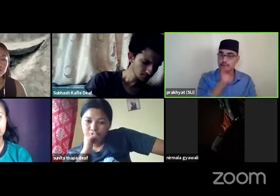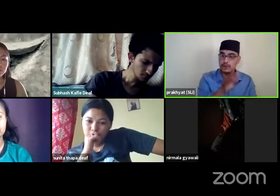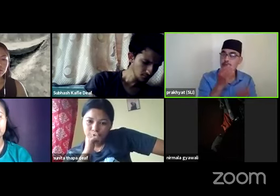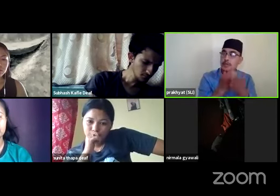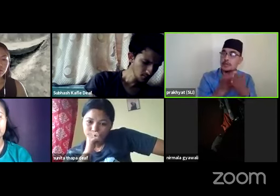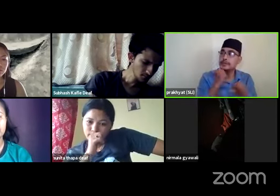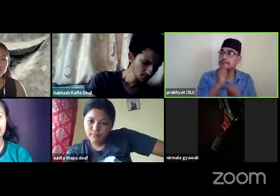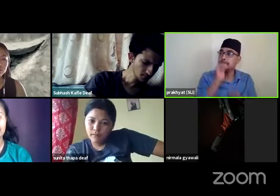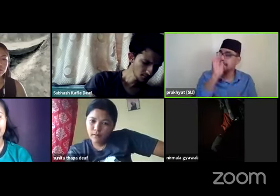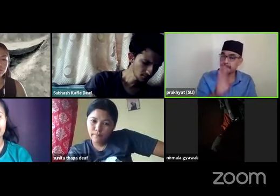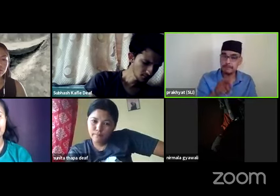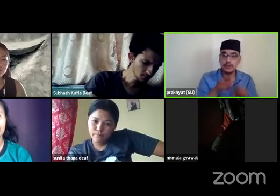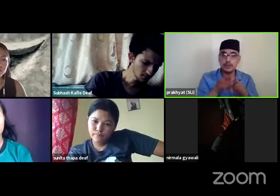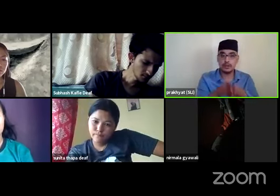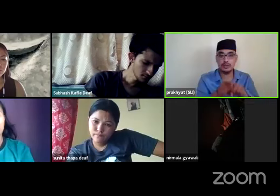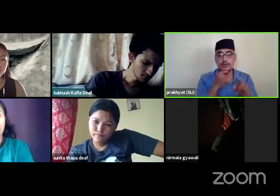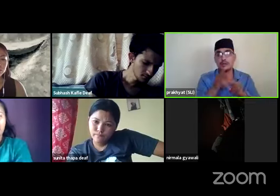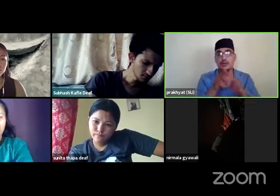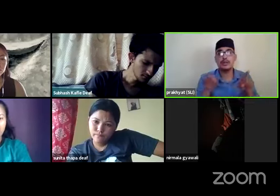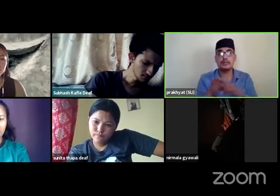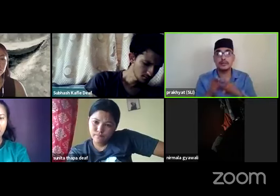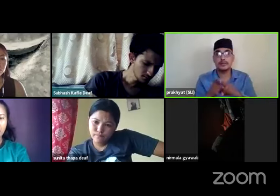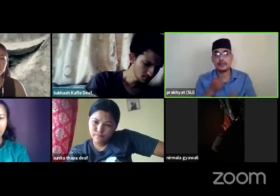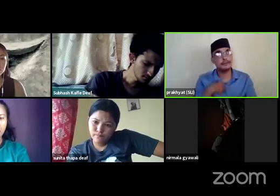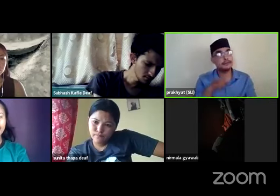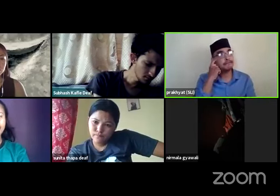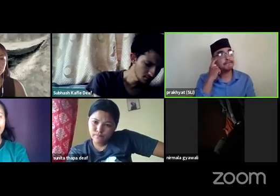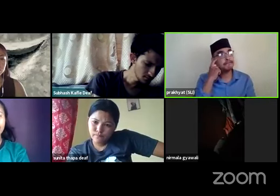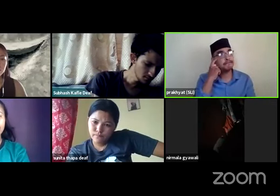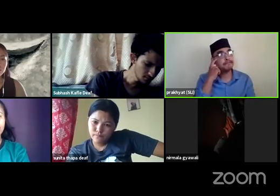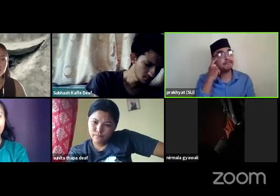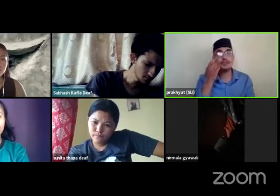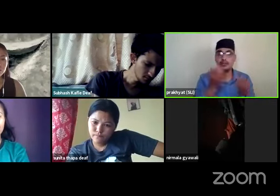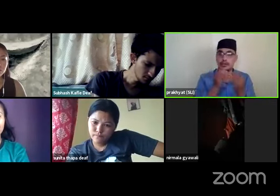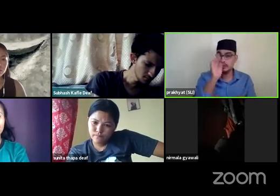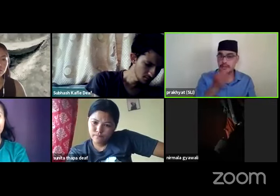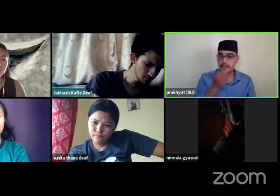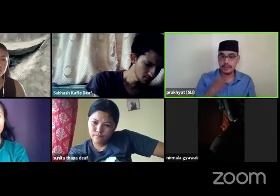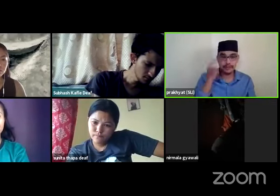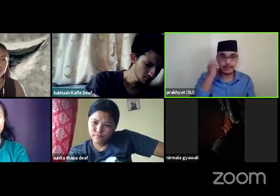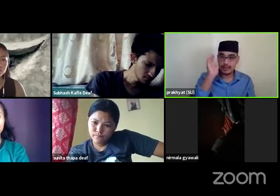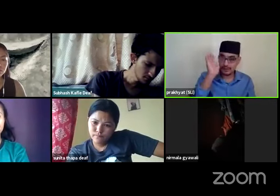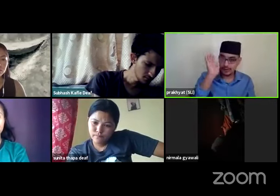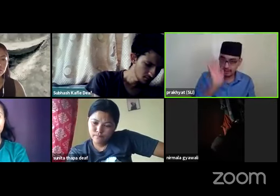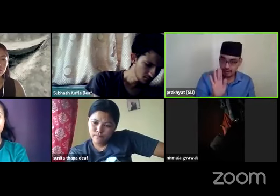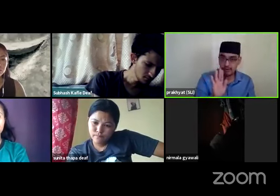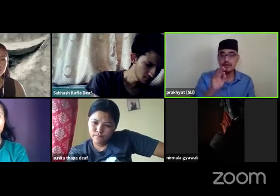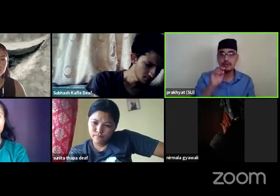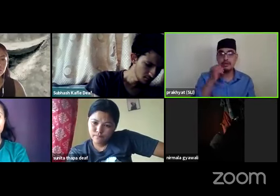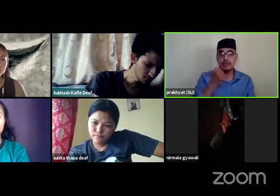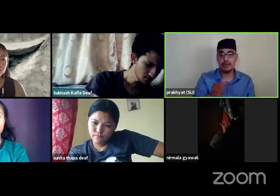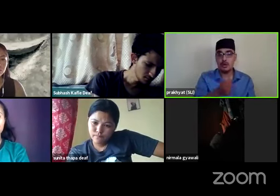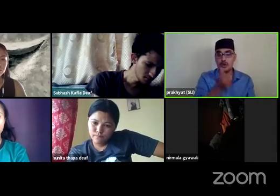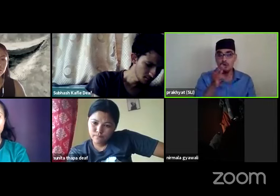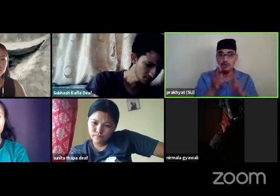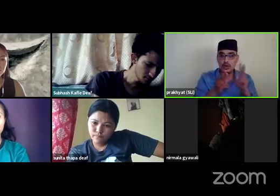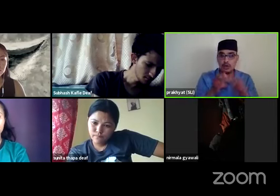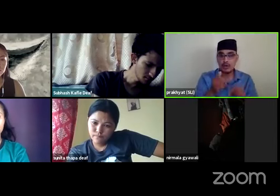गर्न सकिन्छ सँगै भन्ने किसिमको कुरा पनि वी क्यान थिङ्क एबाउट इट भन्ने चाहिँ मलाई लागेको छ होइन र अर्को कुरा चाहिँ अब अरू